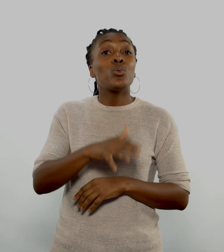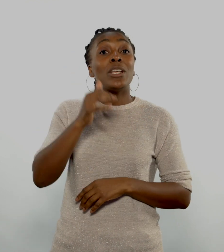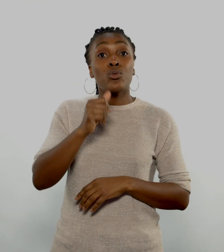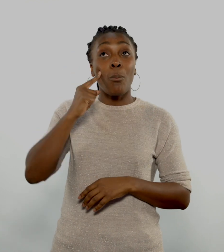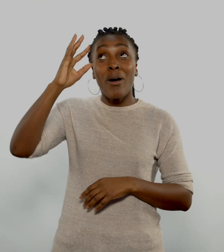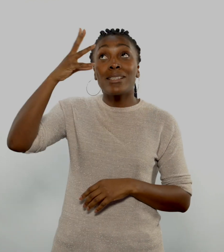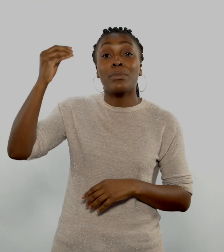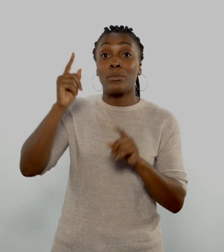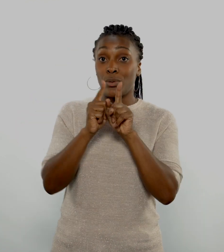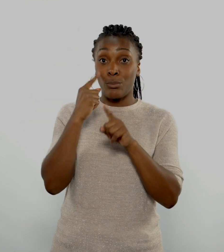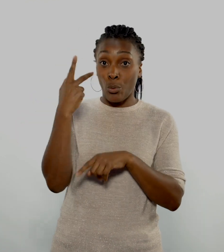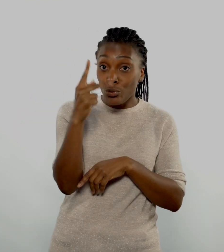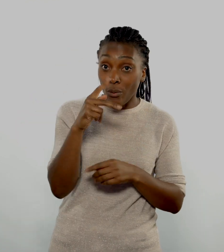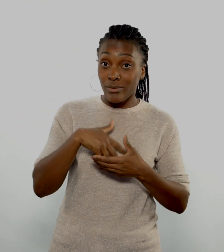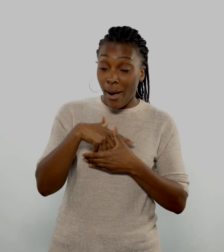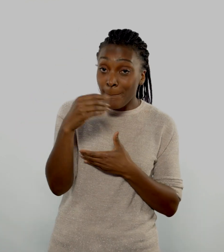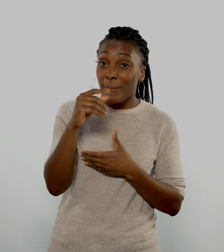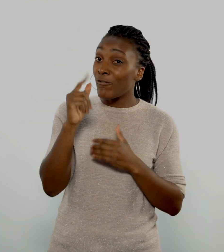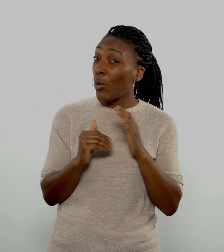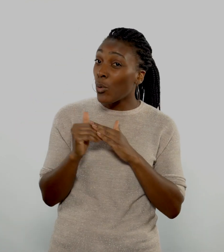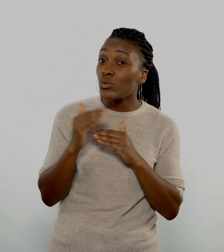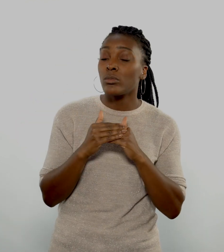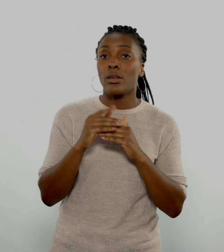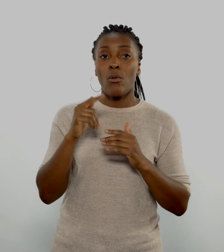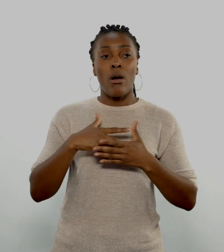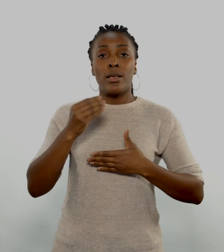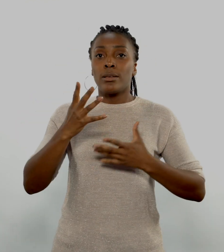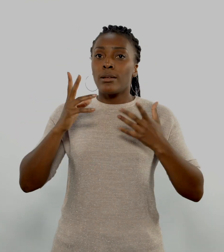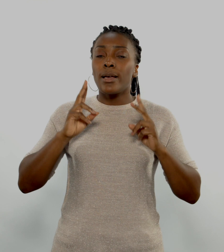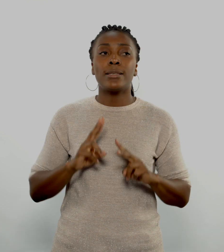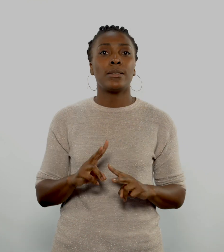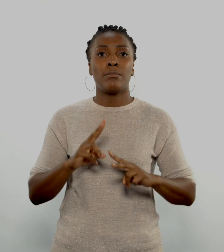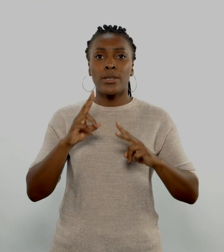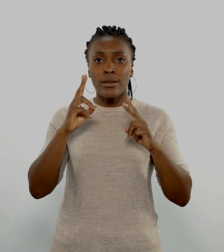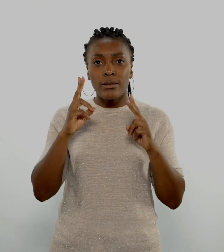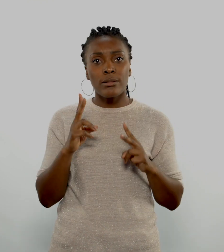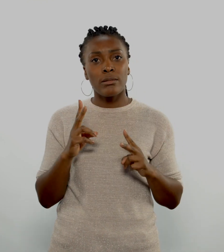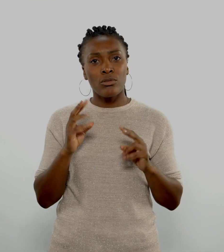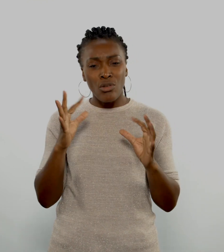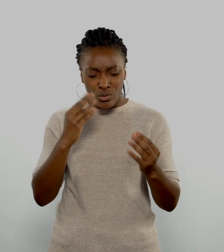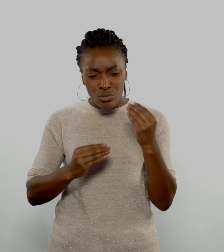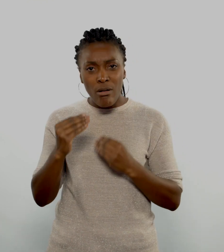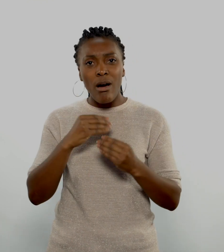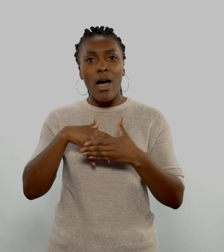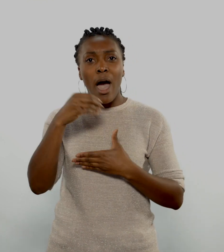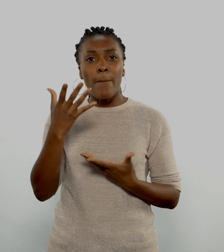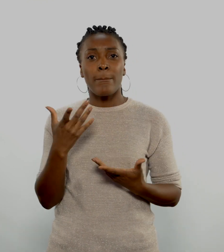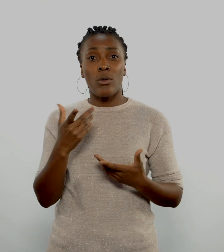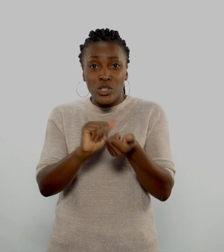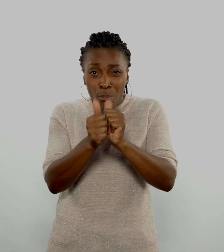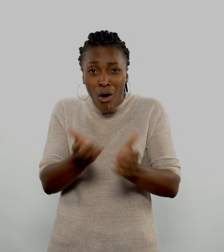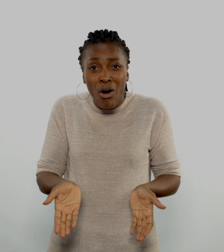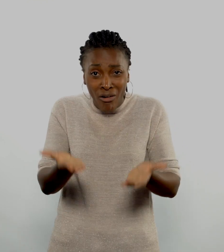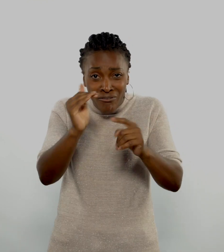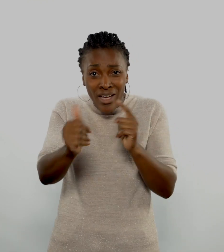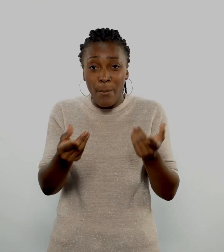chaque jour, non seulement pour ton esprit, mais également pour ton âme. Il faut que tu aies le temps de respirer, de prendre soin de ton âme. Des habitudes pour le corps,